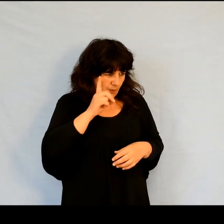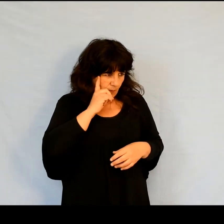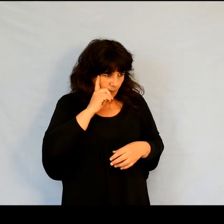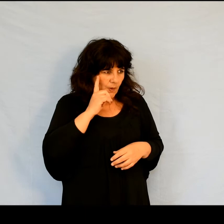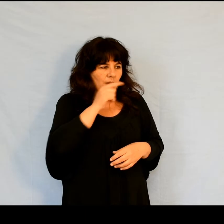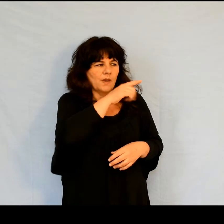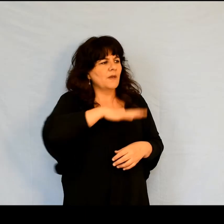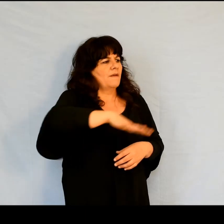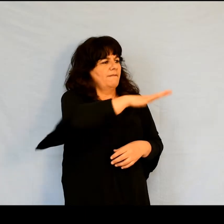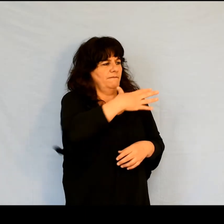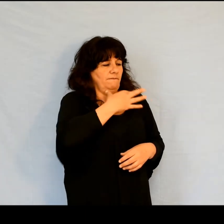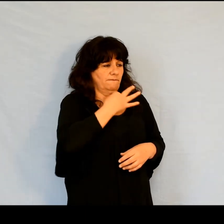en route.